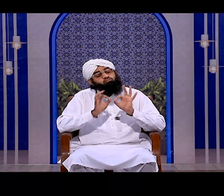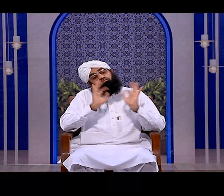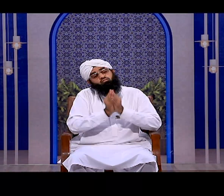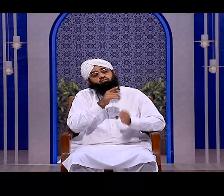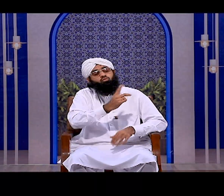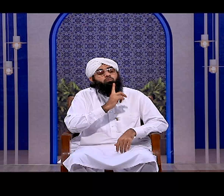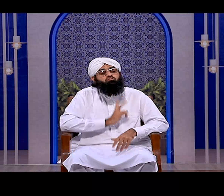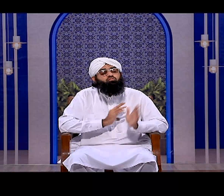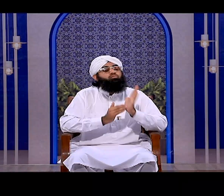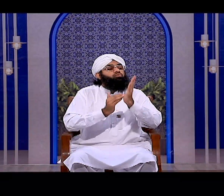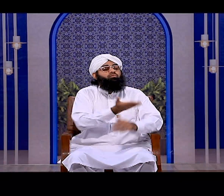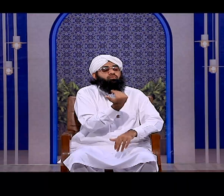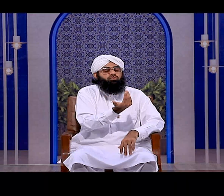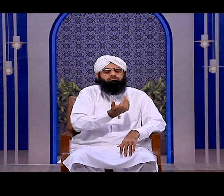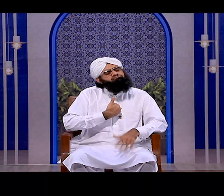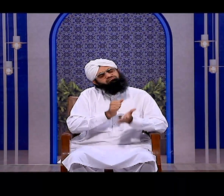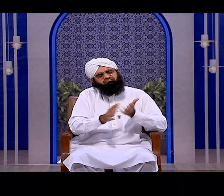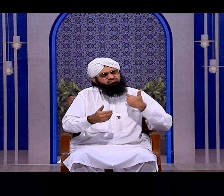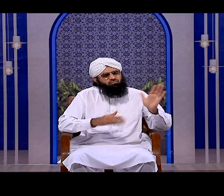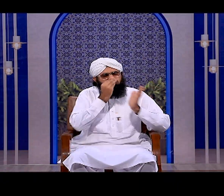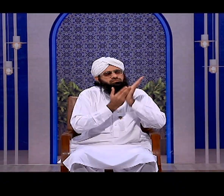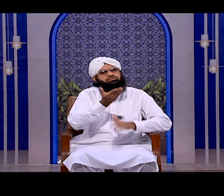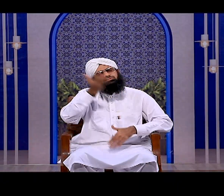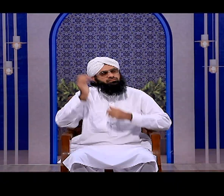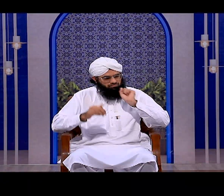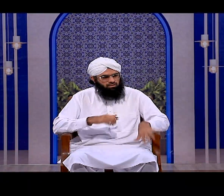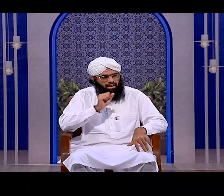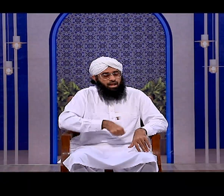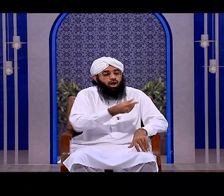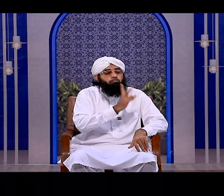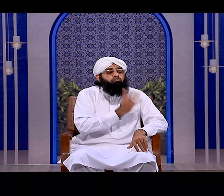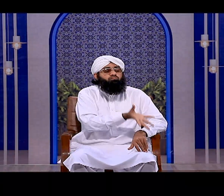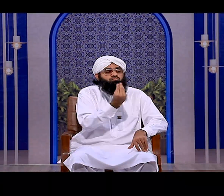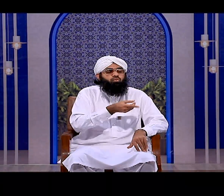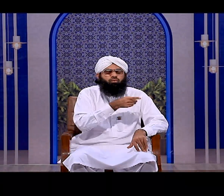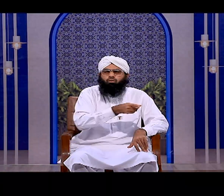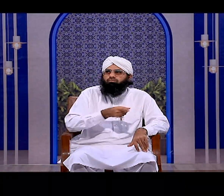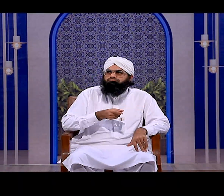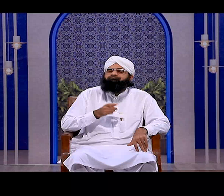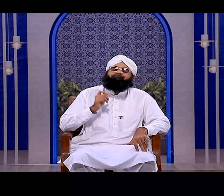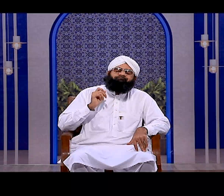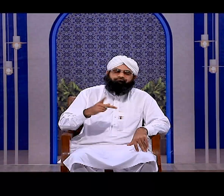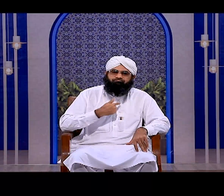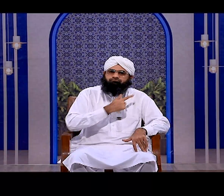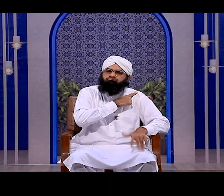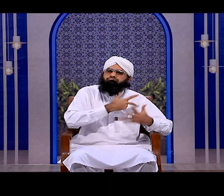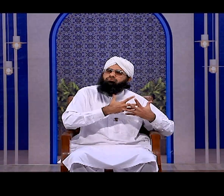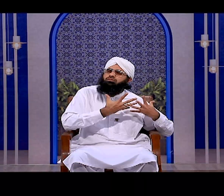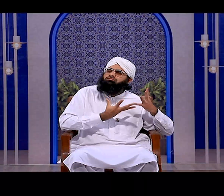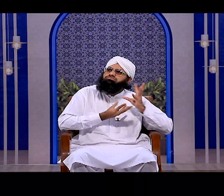اقرار کرو، میں تجھے بخش دوں گا، تجھے جنت بھی عطا فرماؤں گا۔ پس بندہ اپنے تمام گناہوں کا